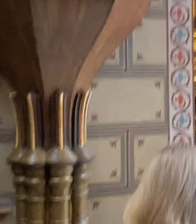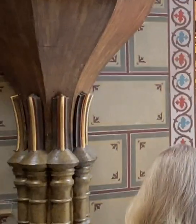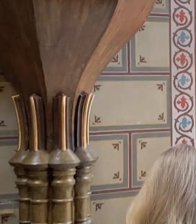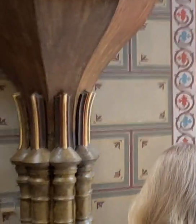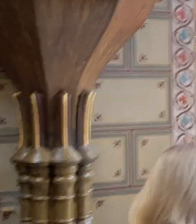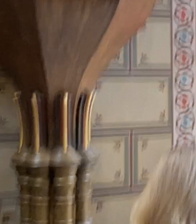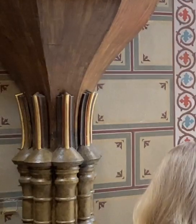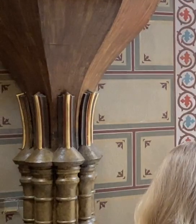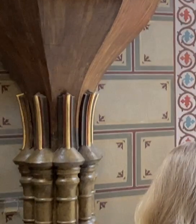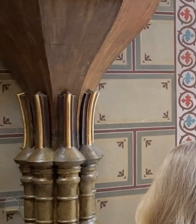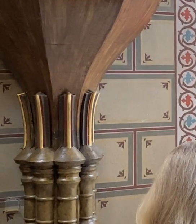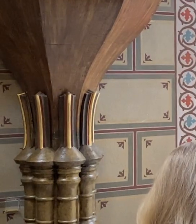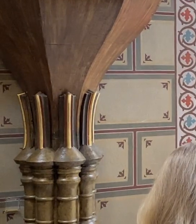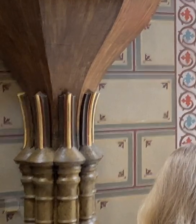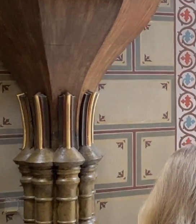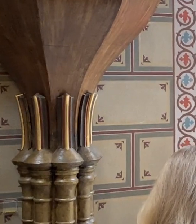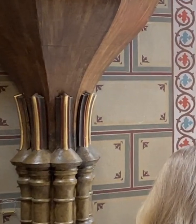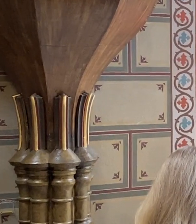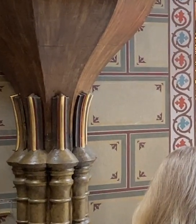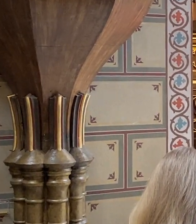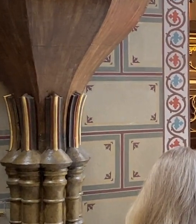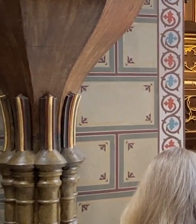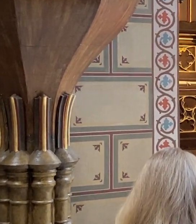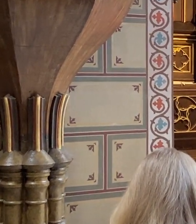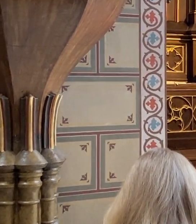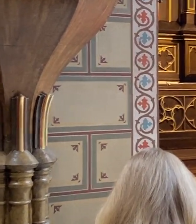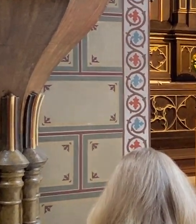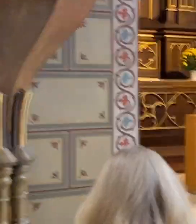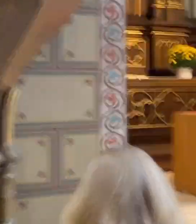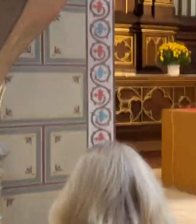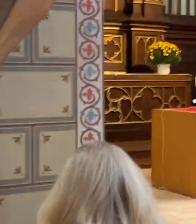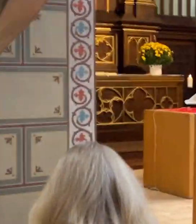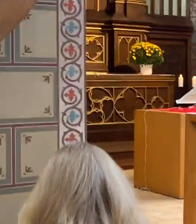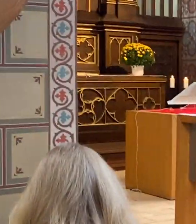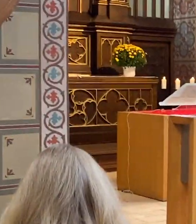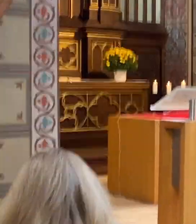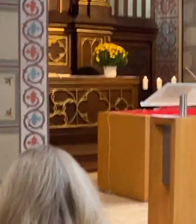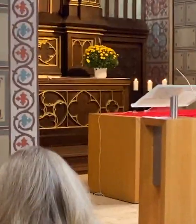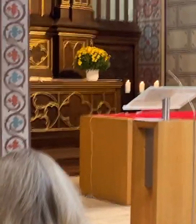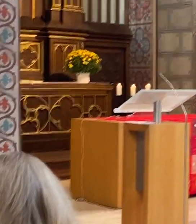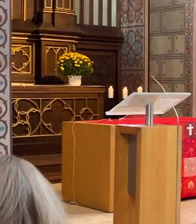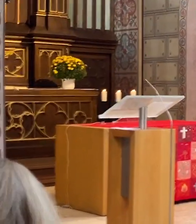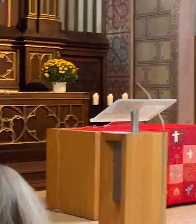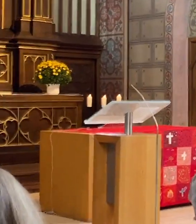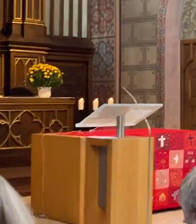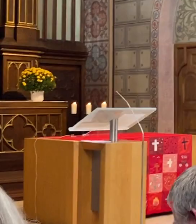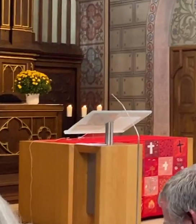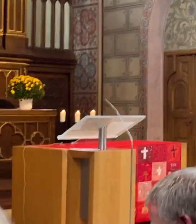Thank you.